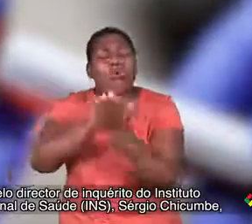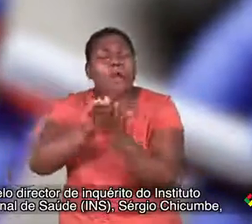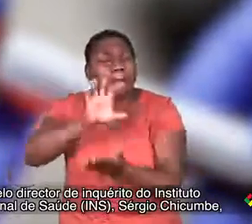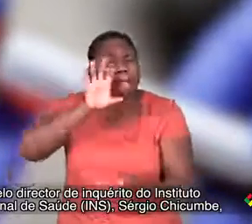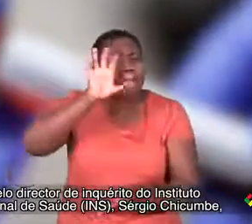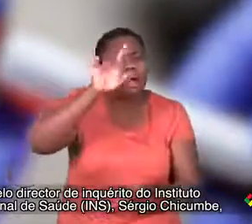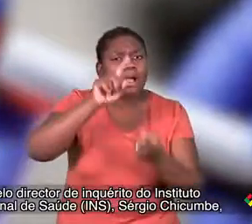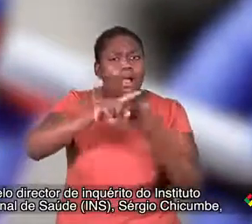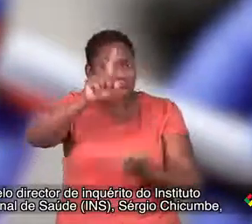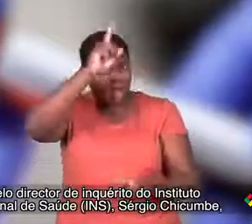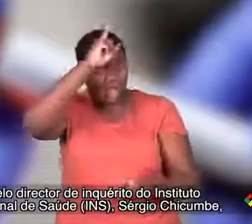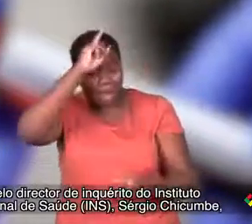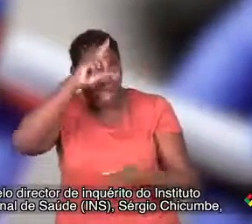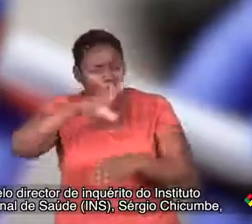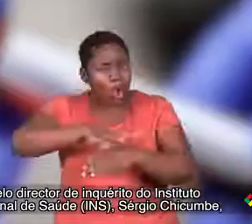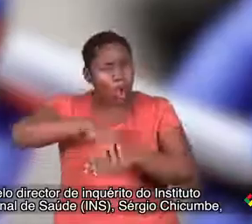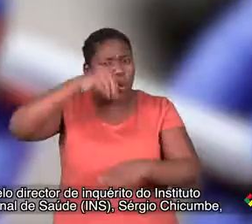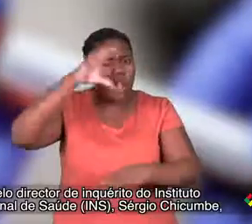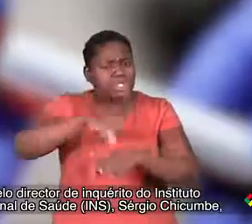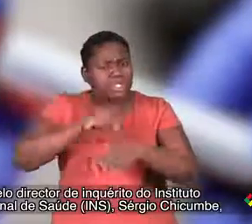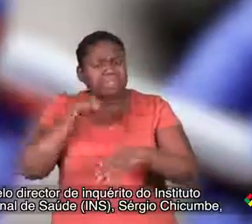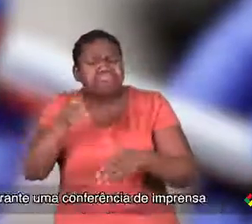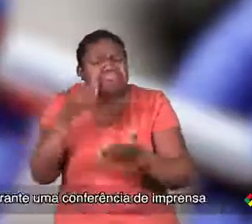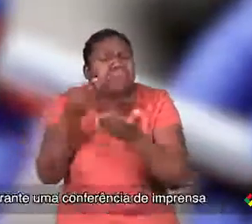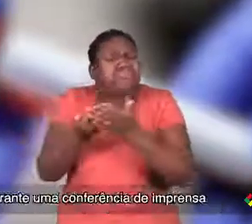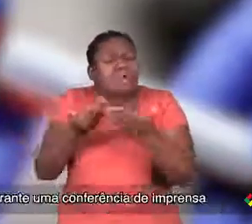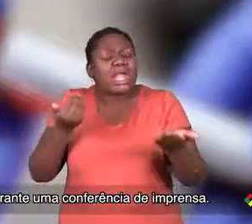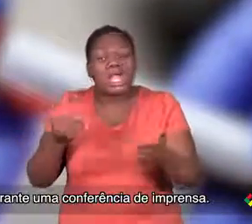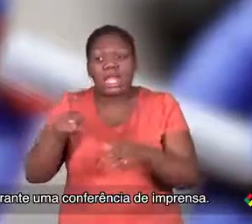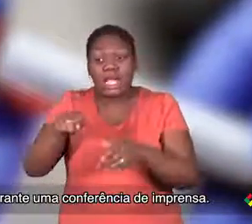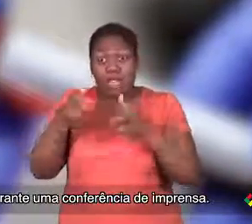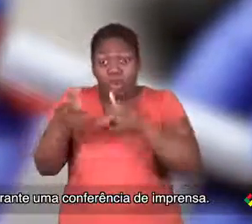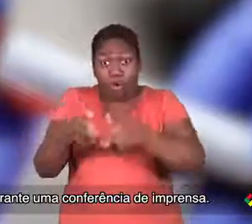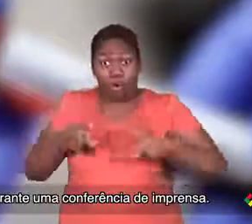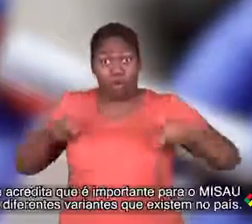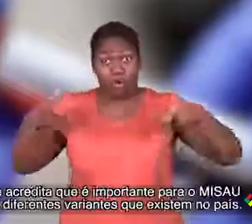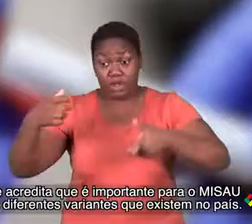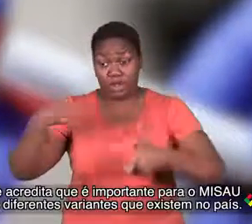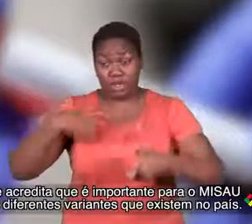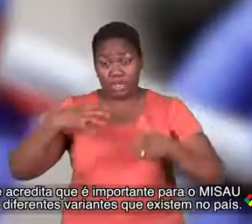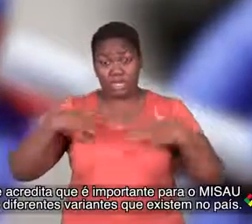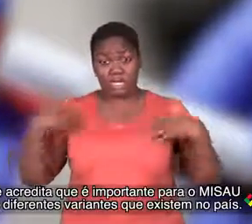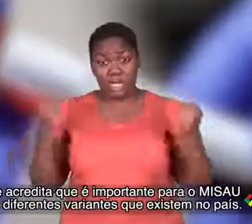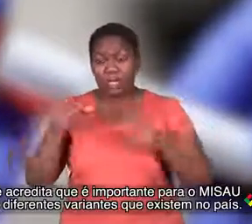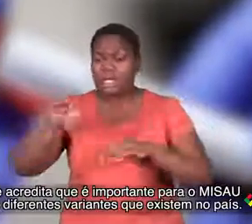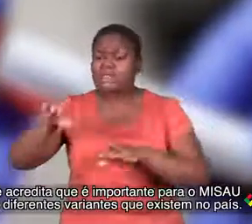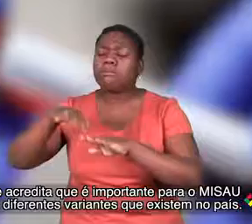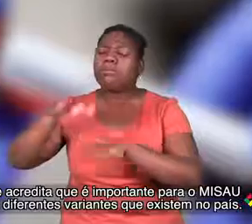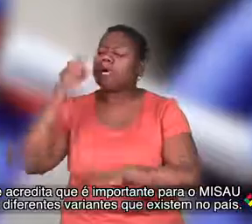do Instituto Nacional de Saúde, Sérgio Xicumbe, durante uma conferência de imprensa. Xicumbe acredita que é importante para